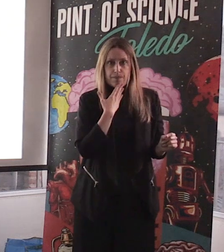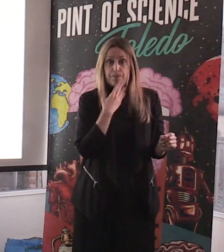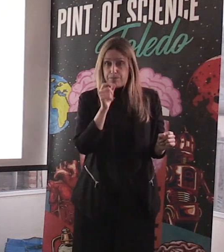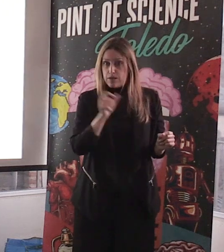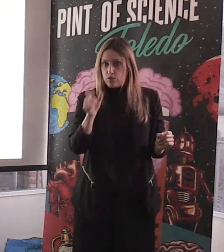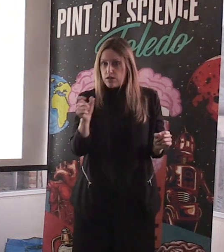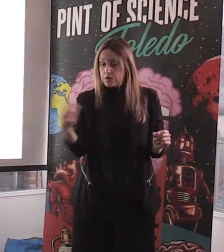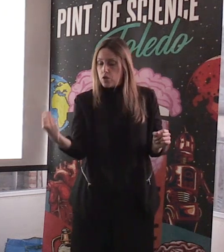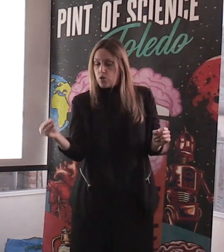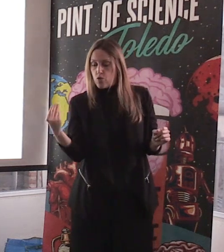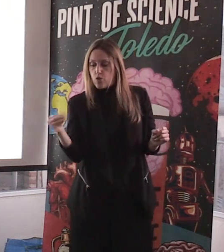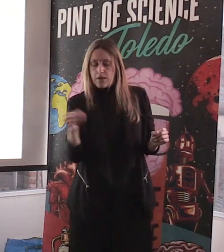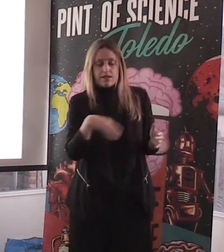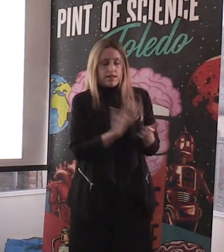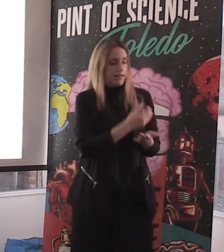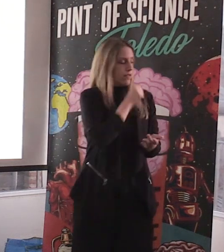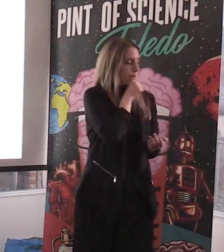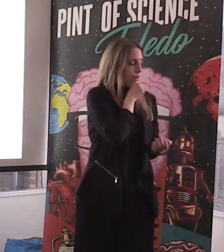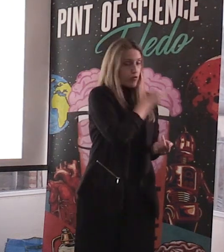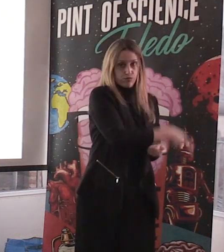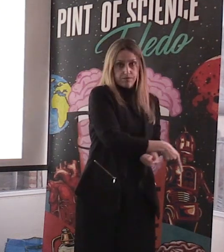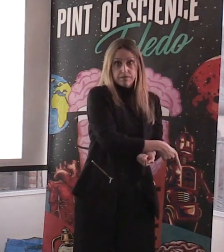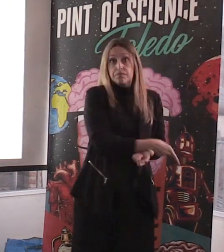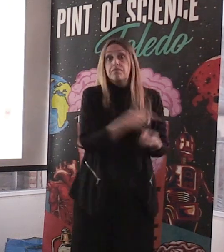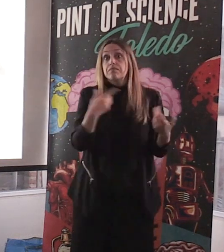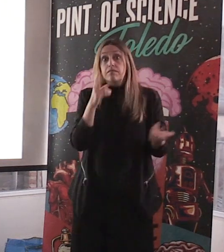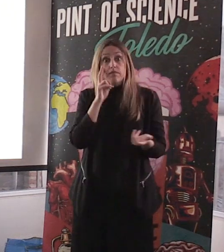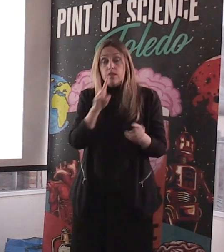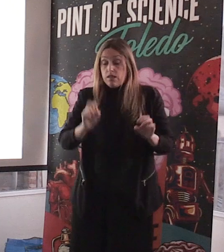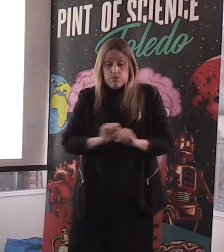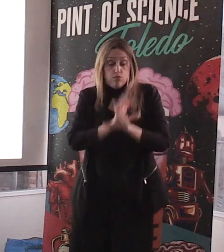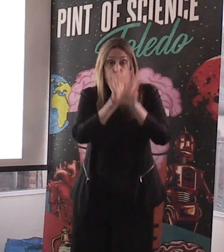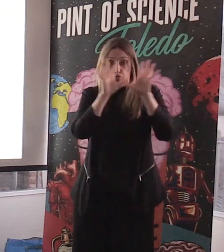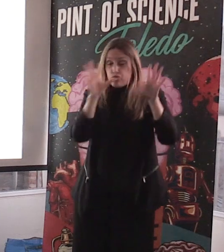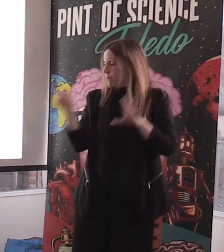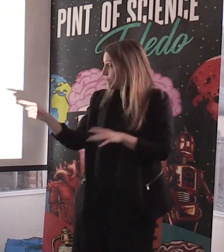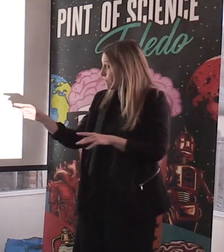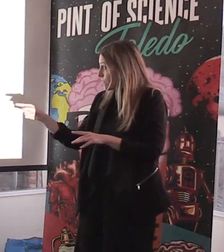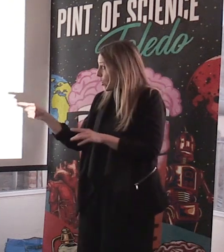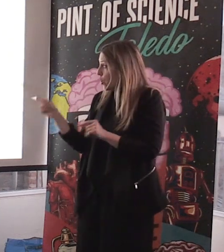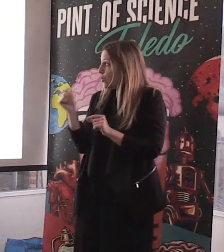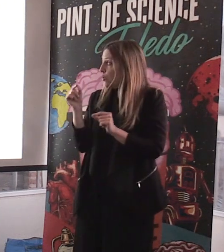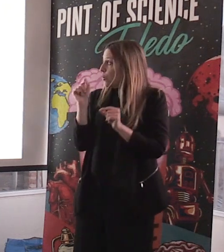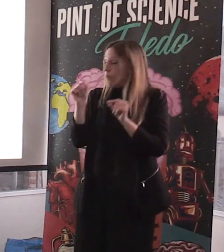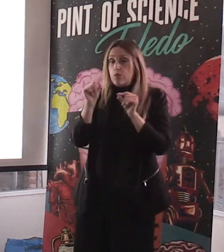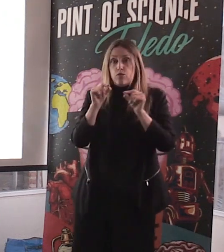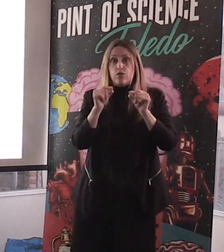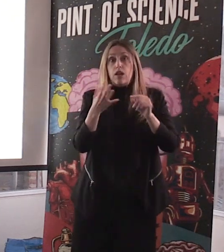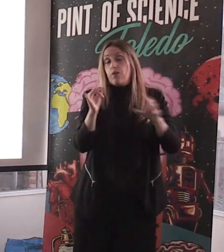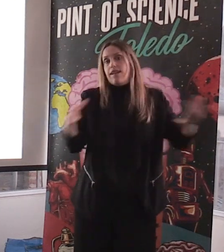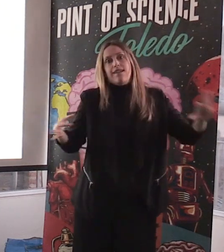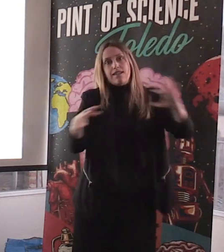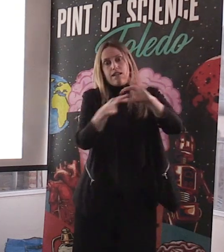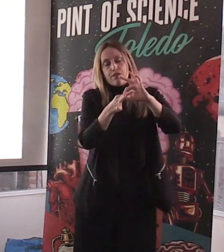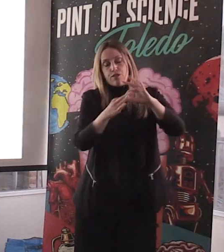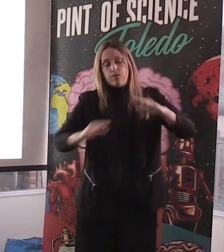de muy jóvenes hasta viejos. Y se ve muy bien que estos puntos tienen una correlación aquí